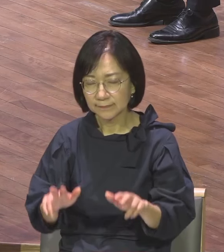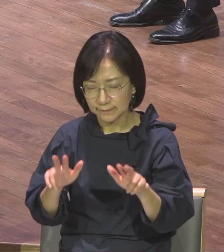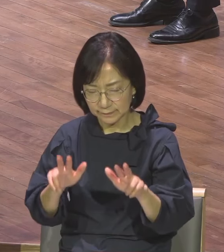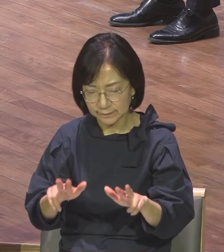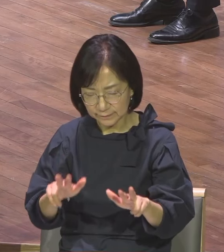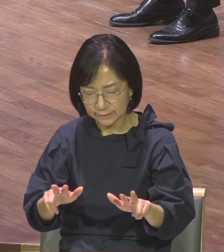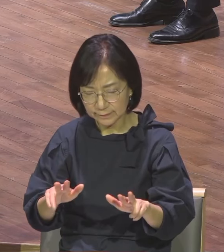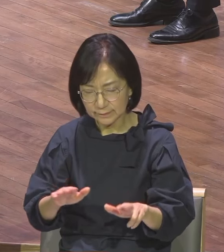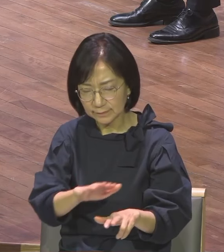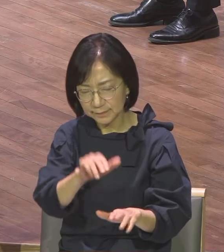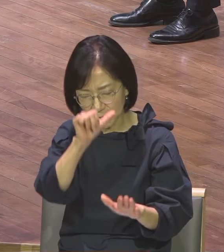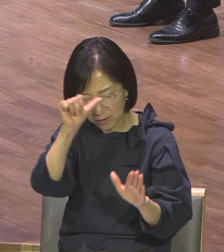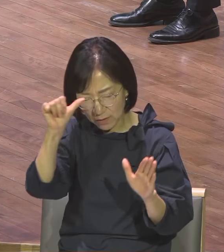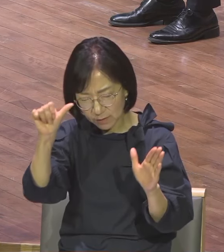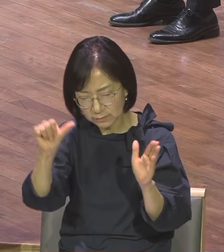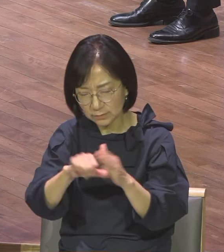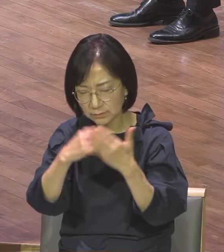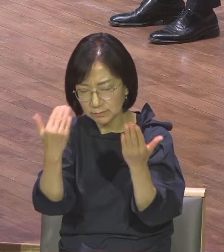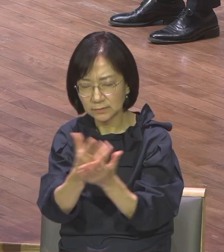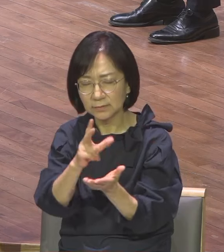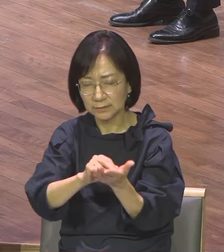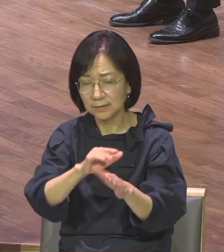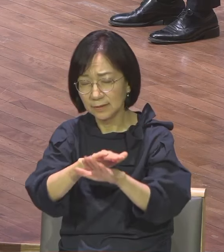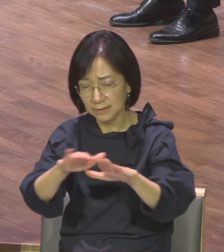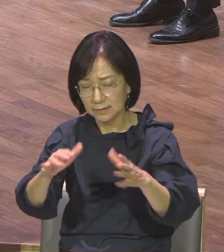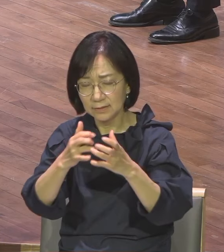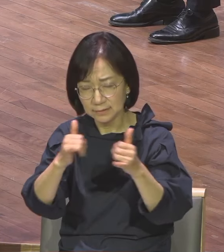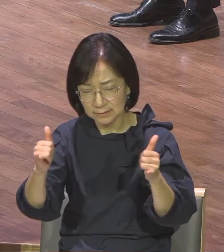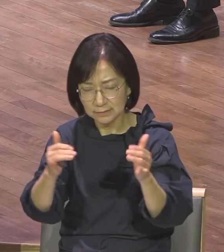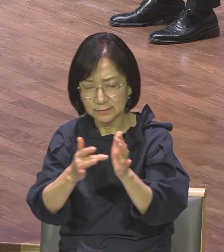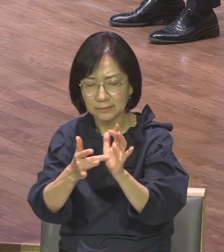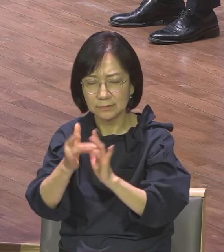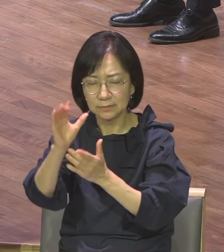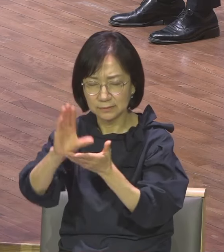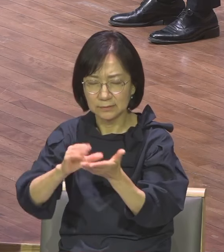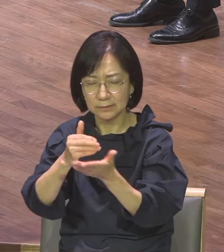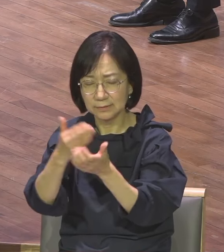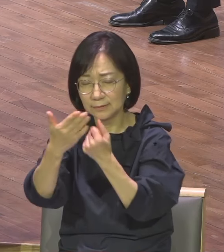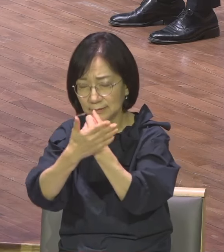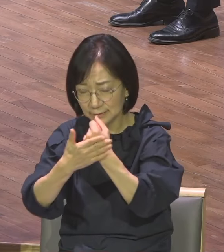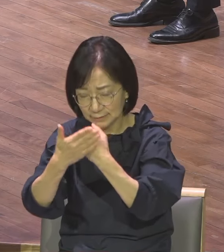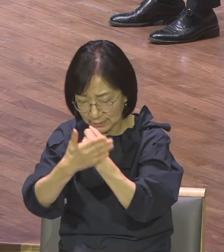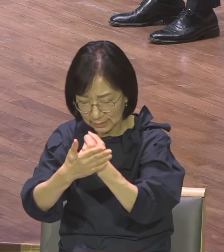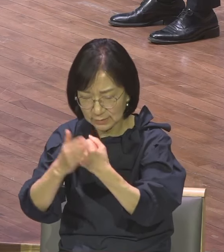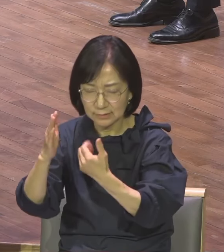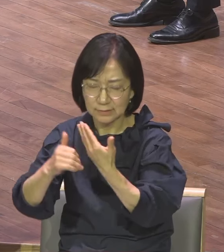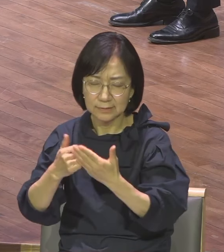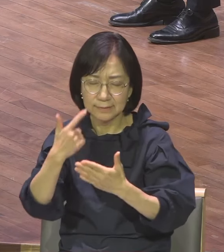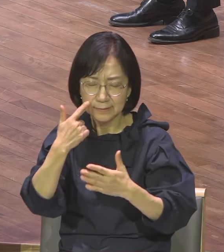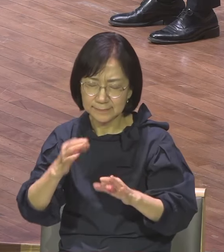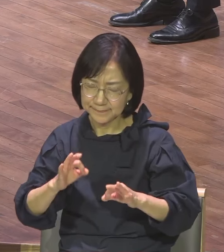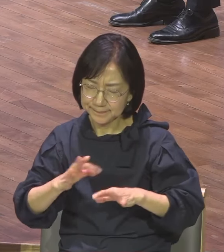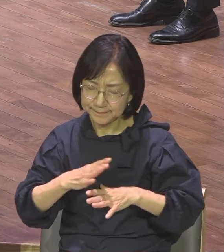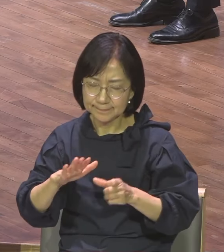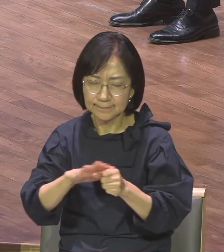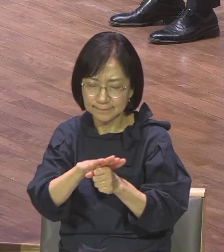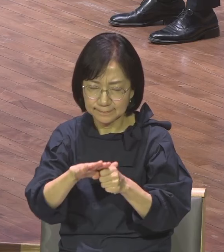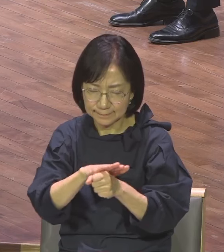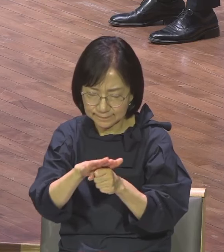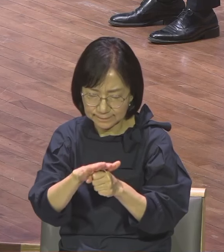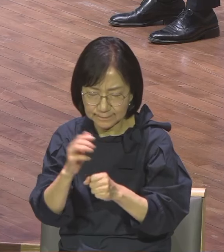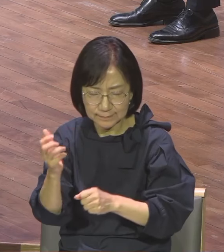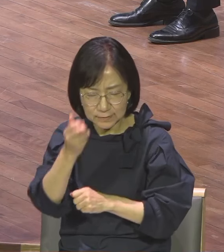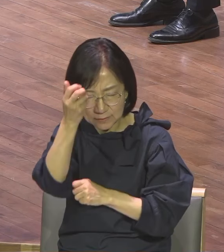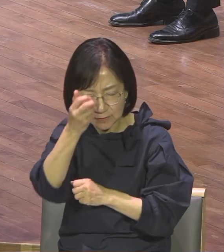이제는 우리 인생의 모든 문제 해결자 되신 우리 주 예수 그리스도의 은혜와 하나님 아버지의 놀라우신 사랑하심과 성령 하나님의